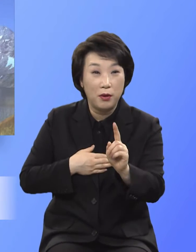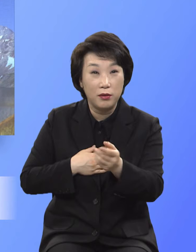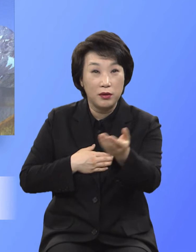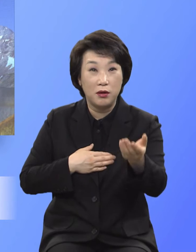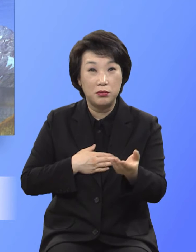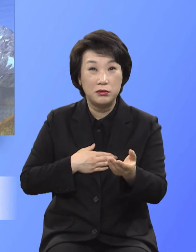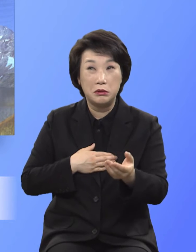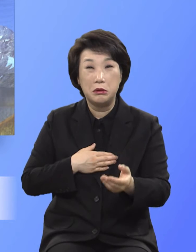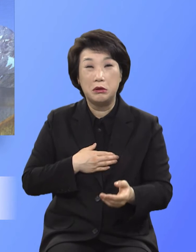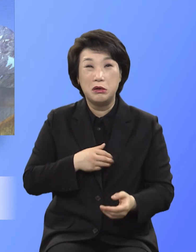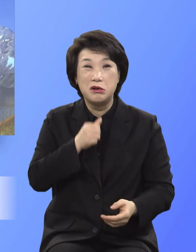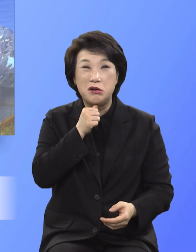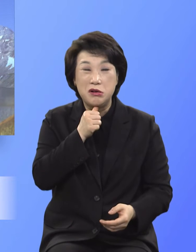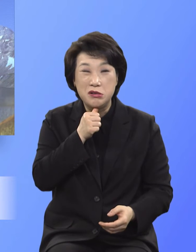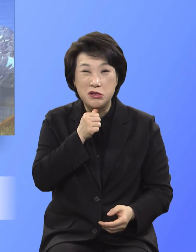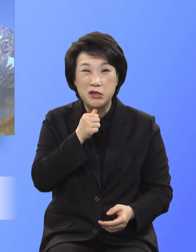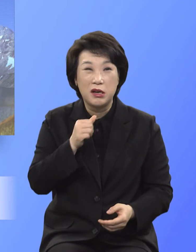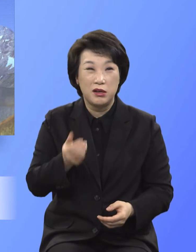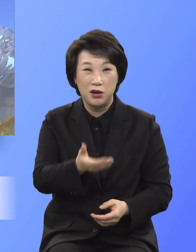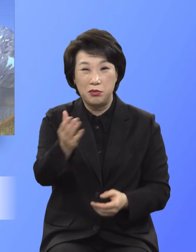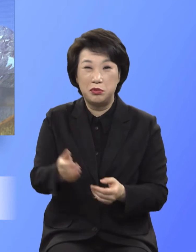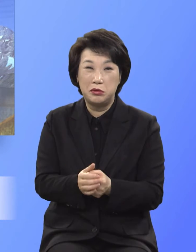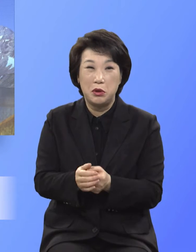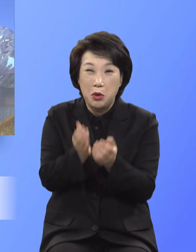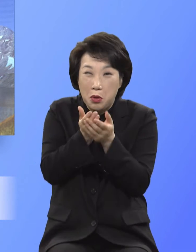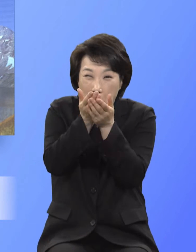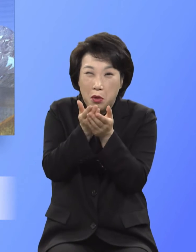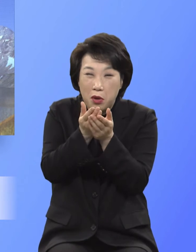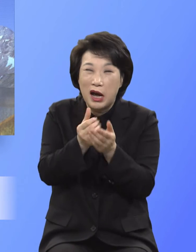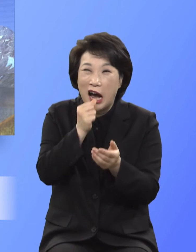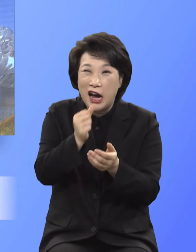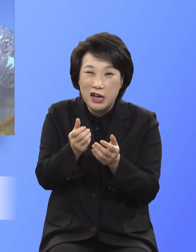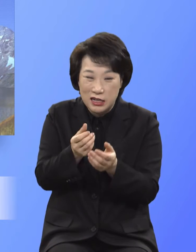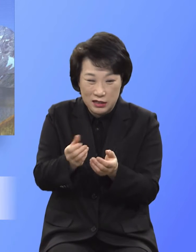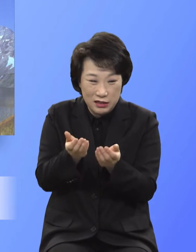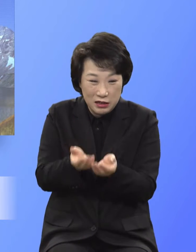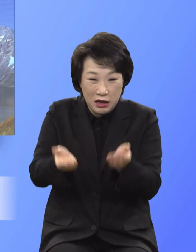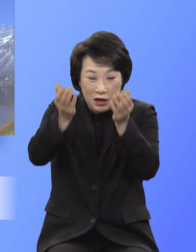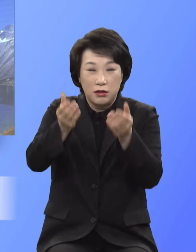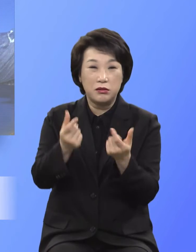그저 거지가 차고 다니는 쪽박처럼 생각하는 사람 좀 많아요.